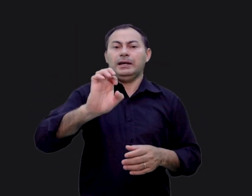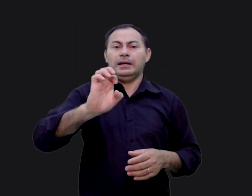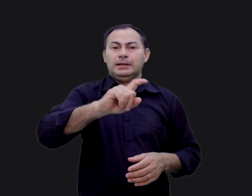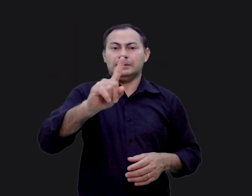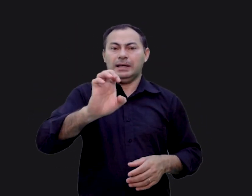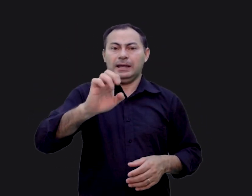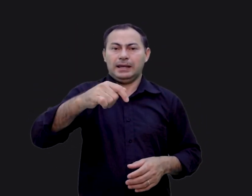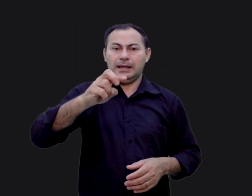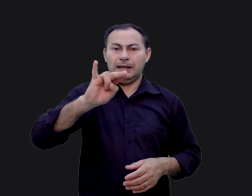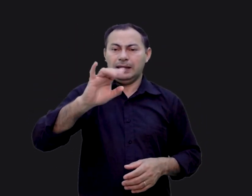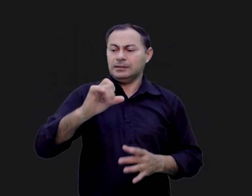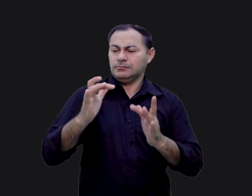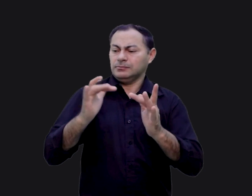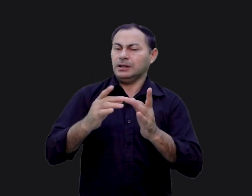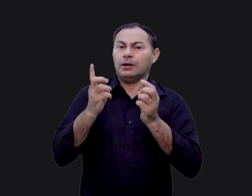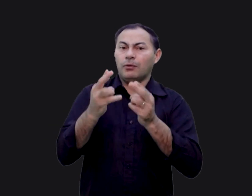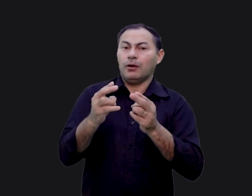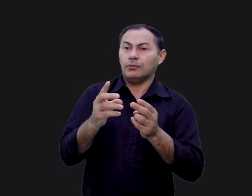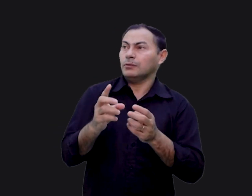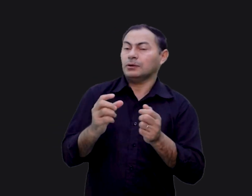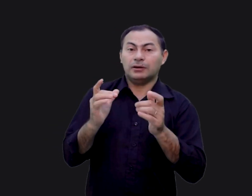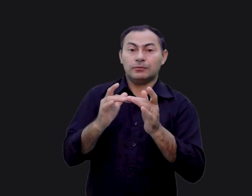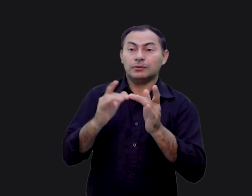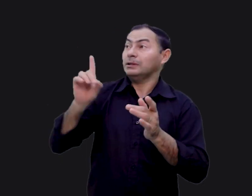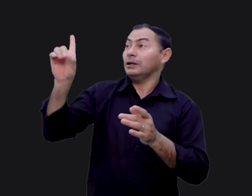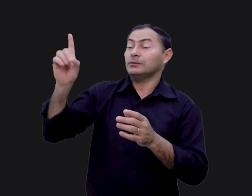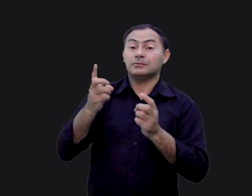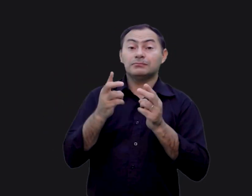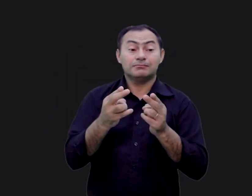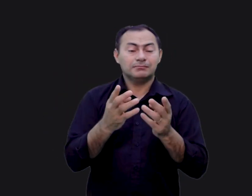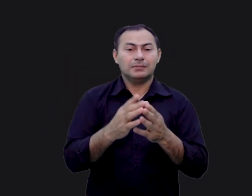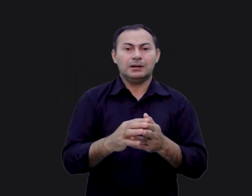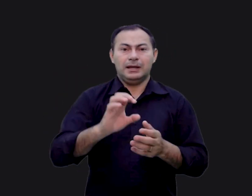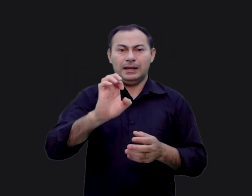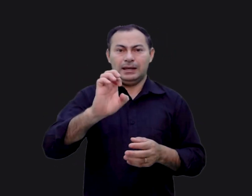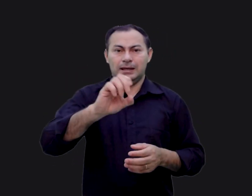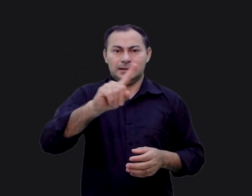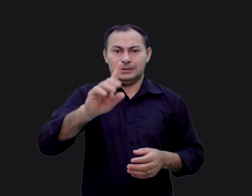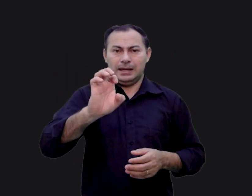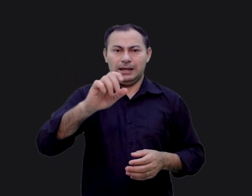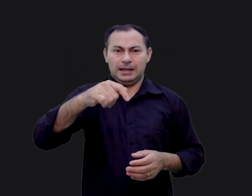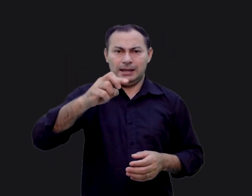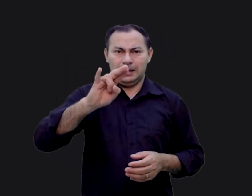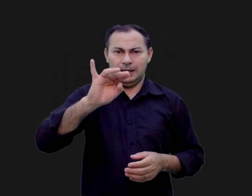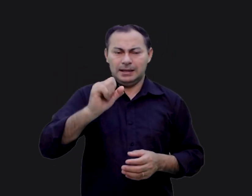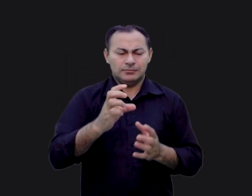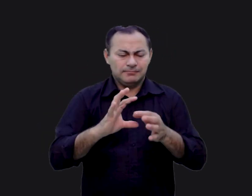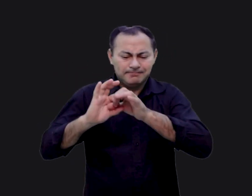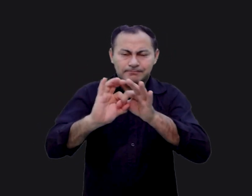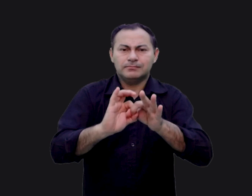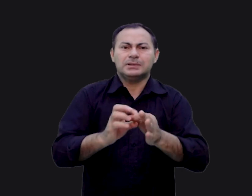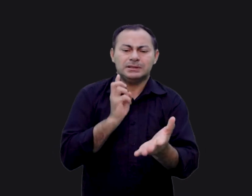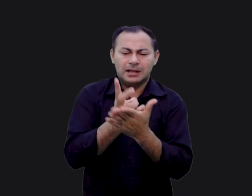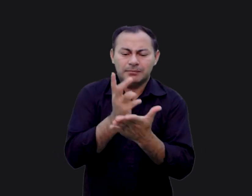tiveram um relacionamento tão íntimo com Deus quanto ele, porque ele se apegou ao Senhor e não deixou de